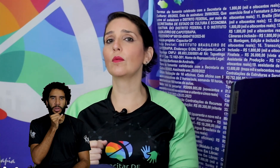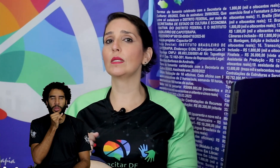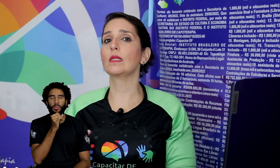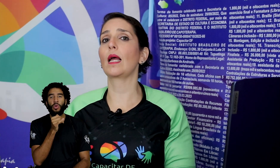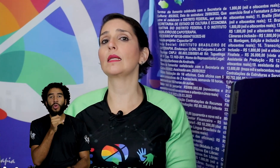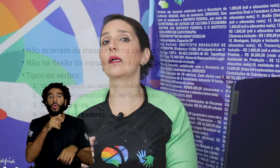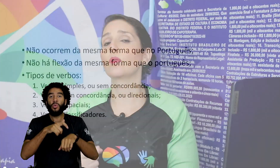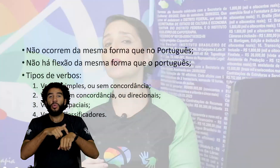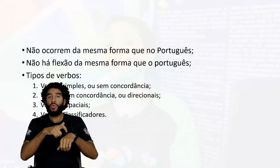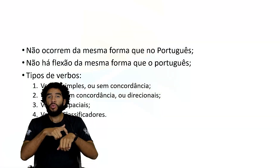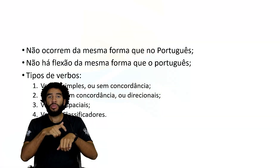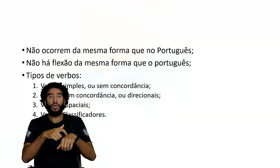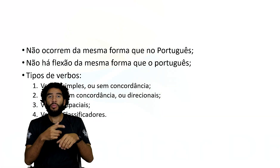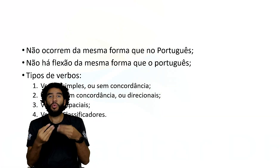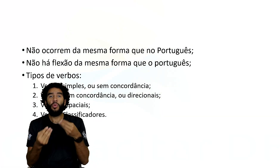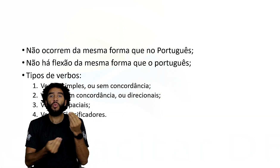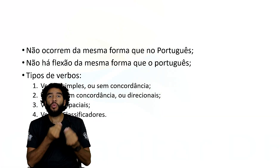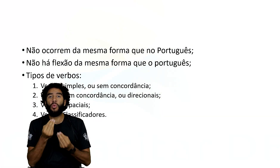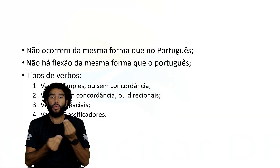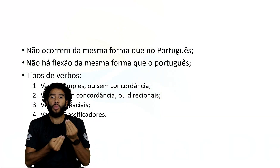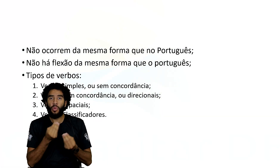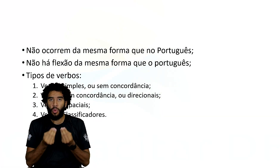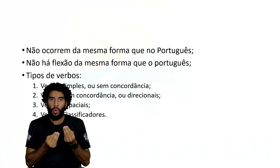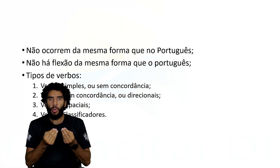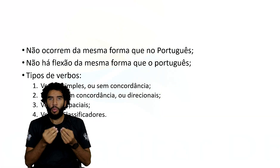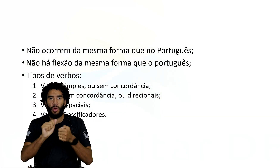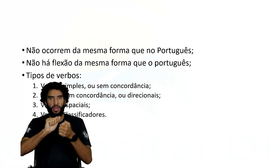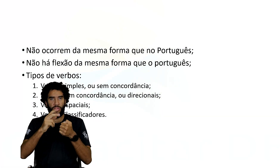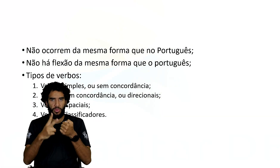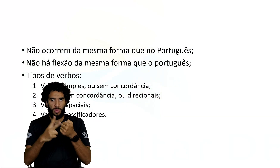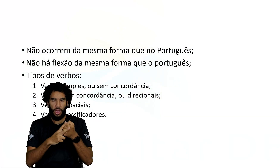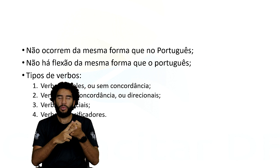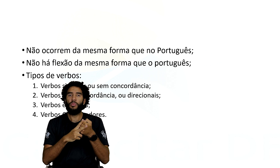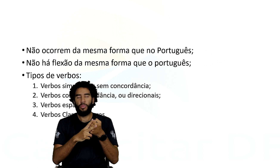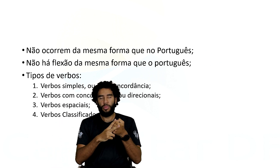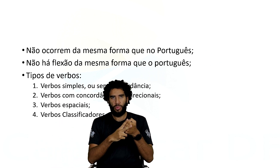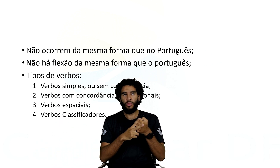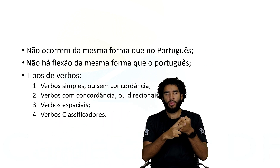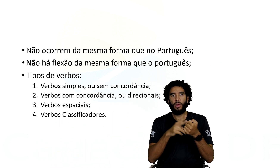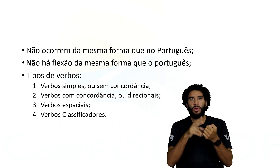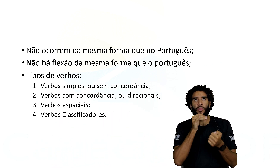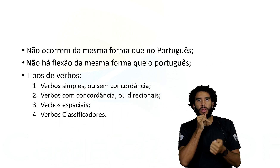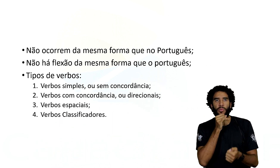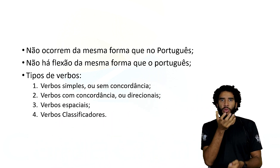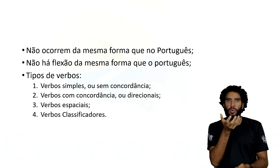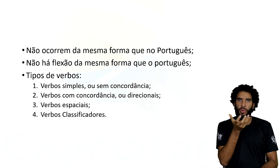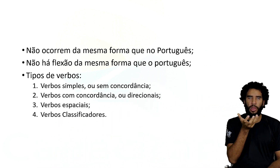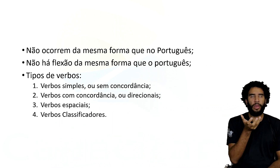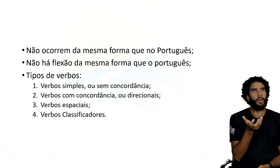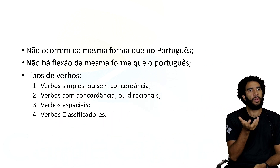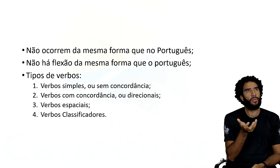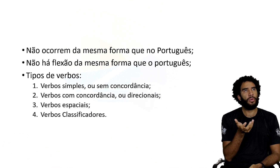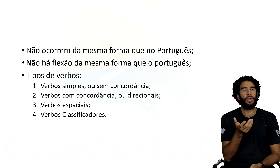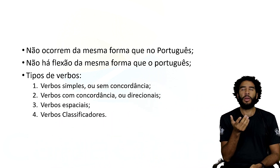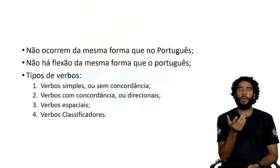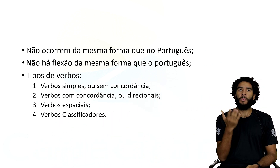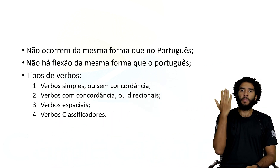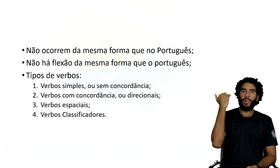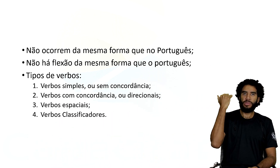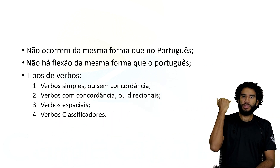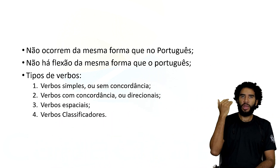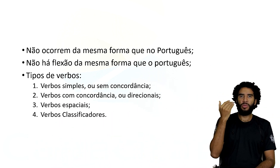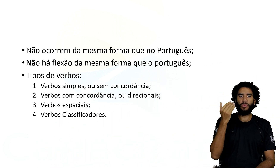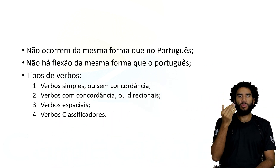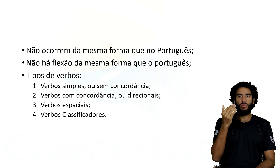na língua de sinais, ela acontece através de advérbios de tempo, ou seja, se eu quero marcar, se eu estou falando de passado, presente e futuro,